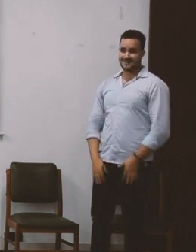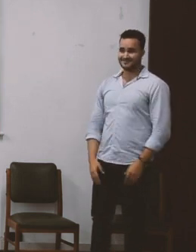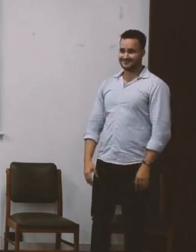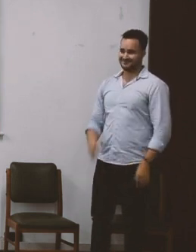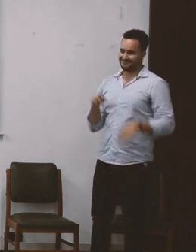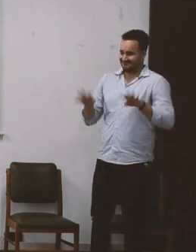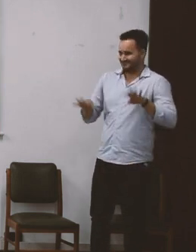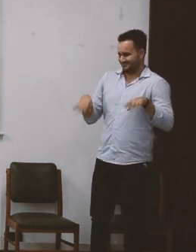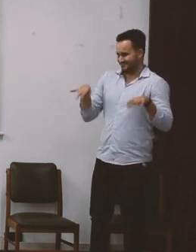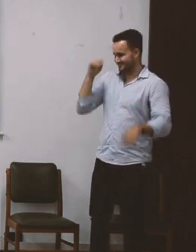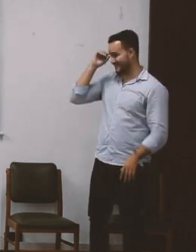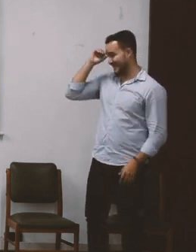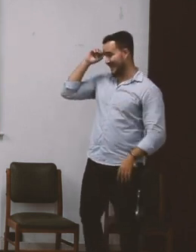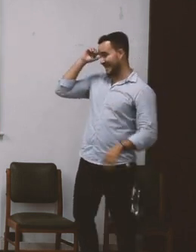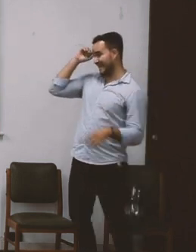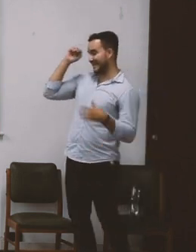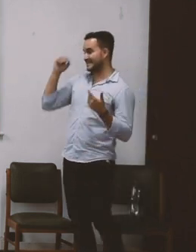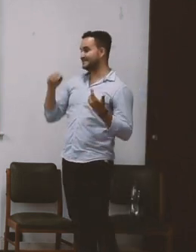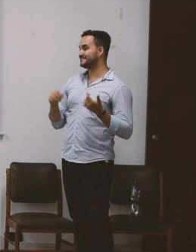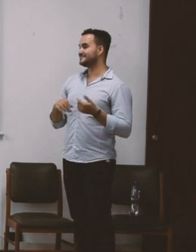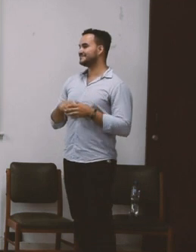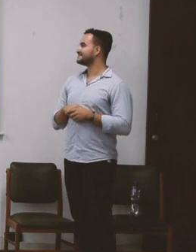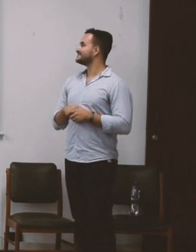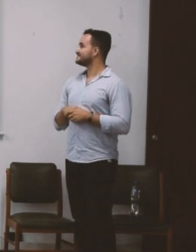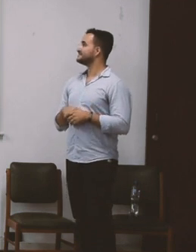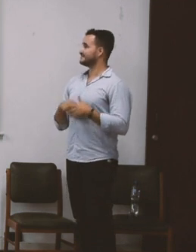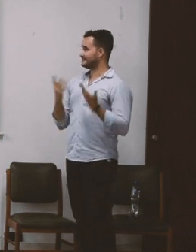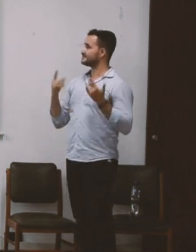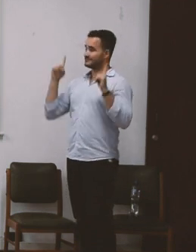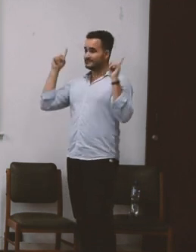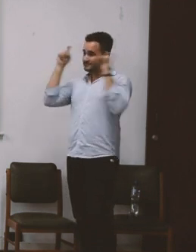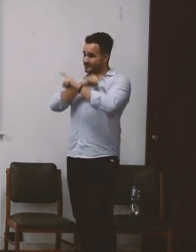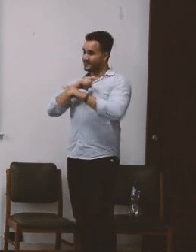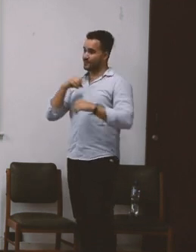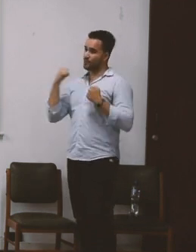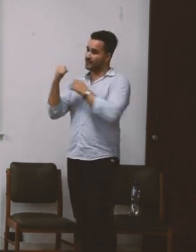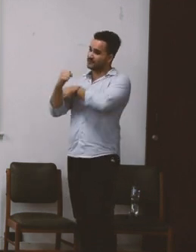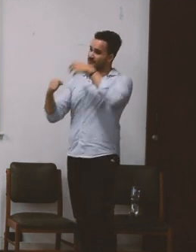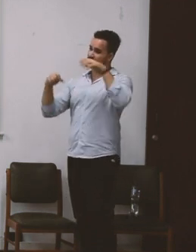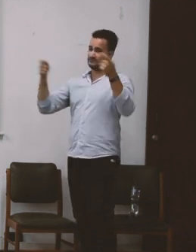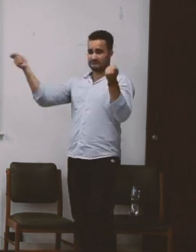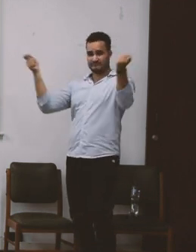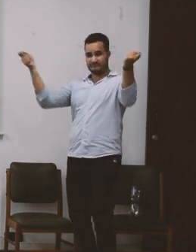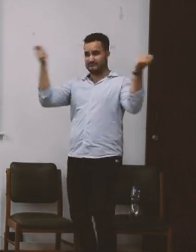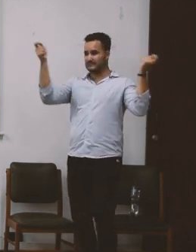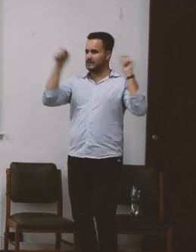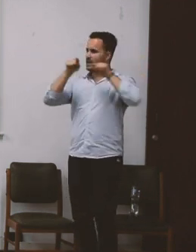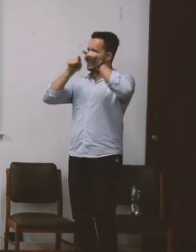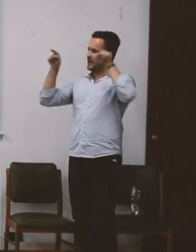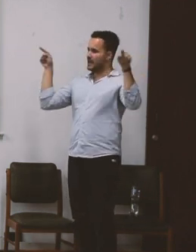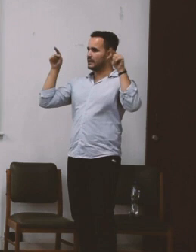Por eso es imprescindible, escribe Aura Estela Cumes, entender cómo las formas de dominación interactúan, se fusionan y